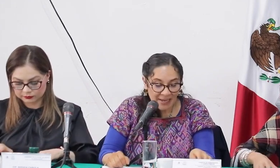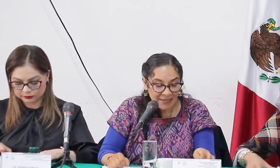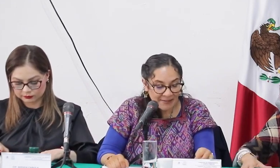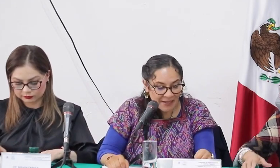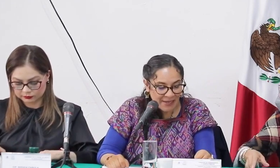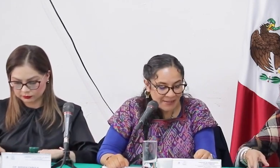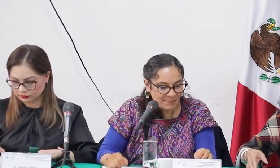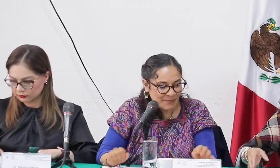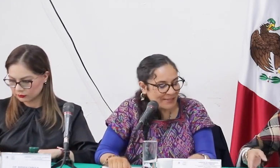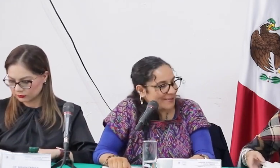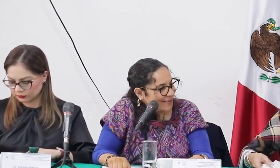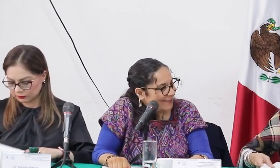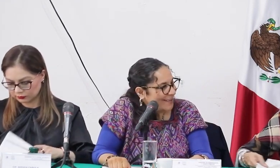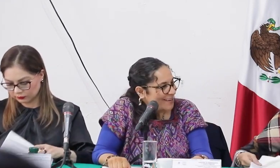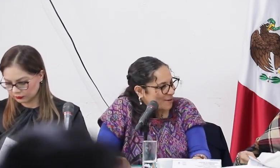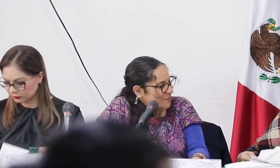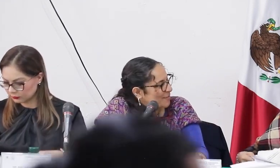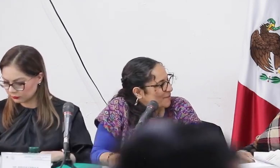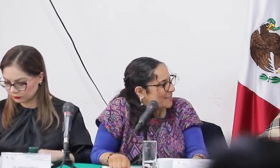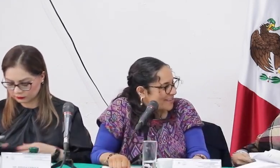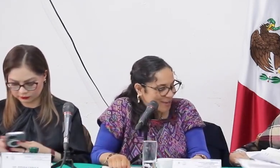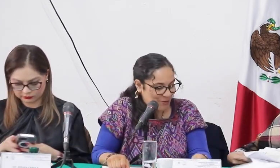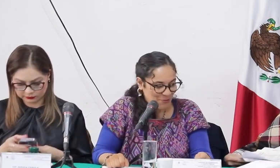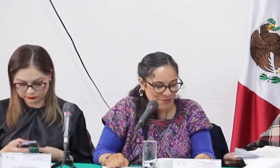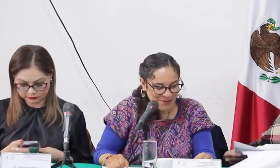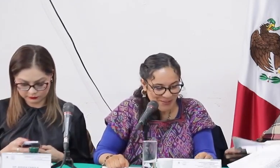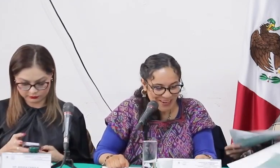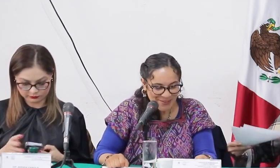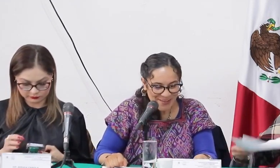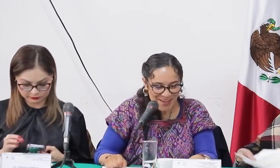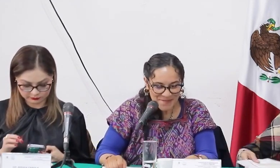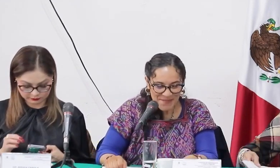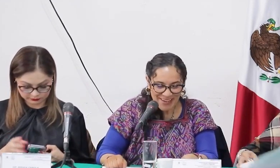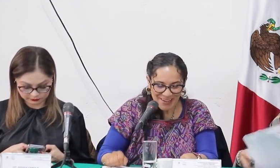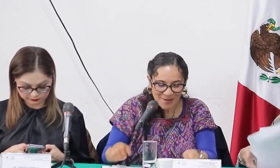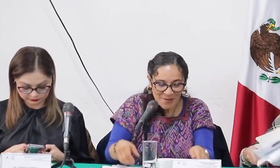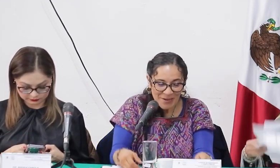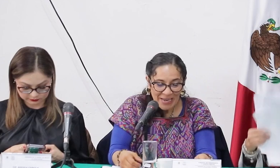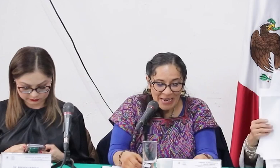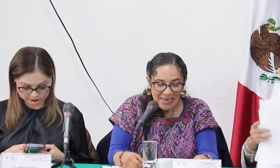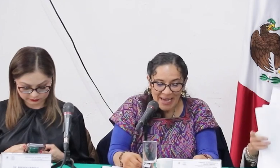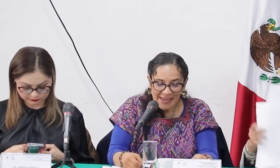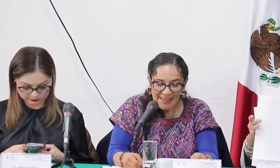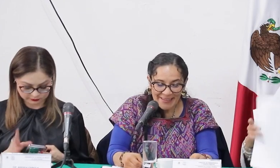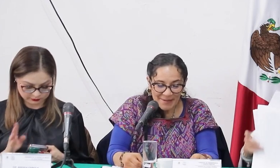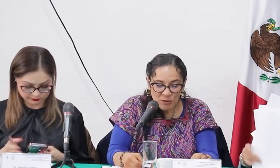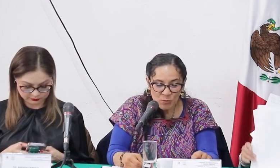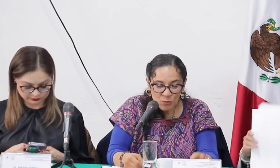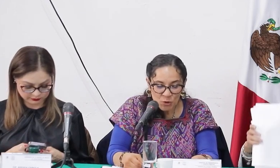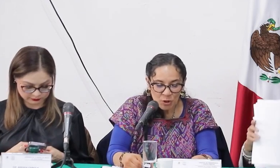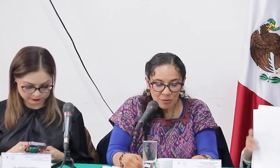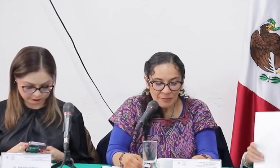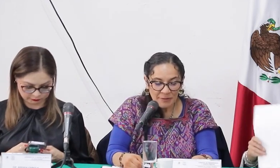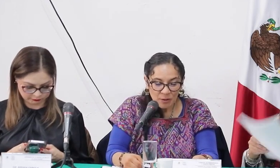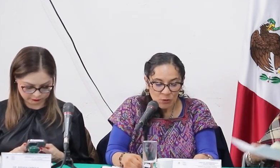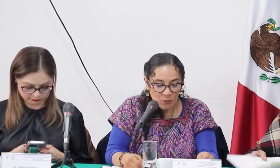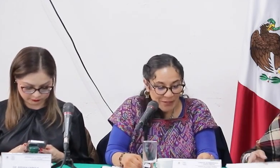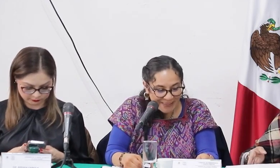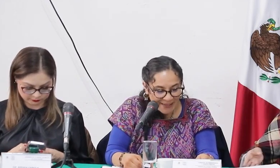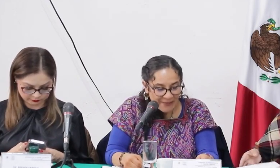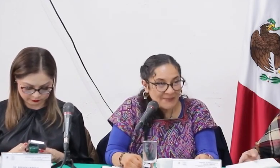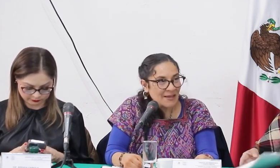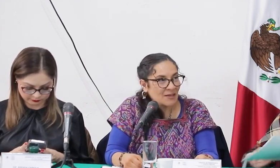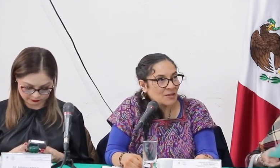Muchísimas gracias, presidenta de la Comisión de Derechos Humanos de la Ciudad de México. Le agradecemos mucho